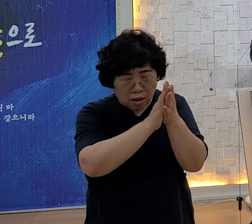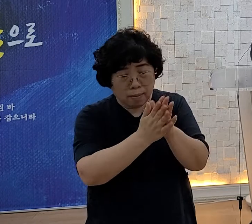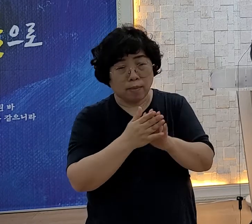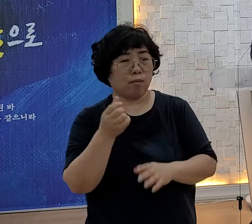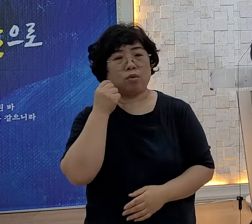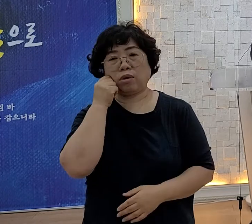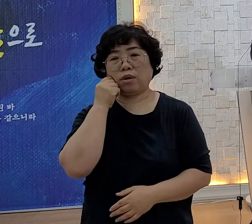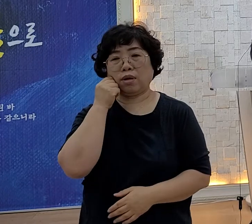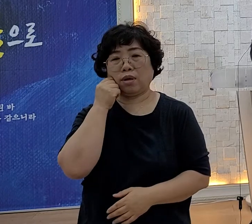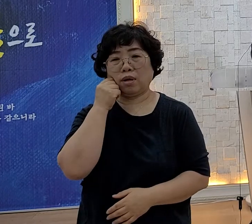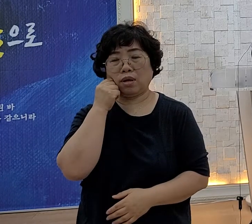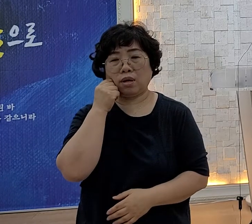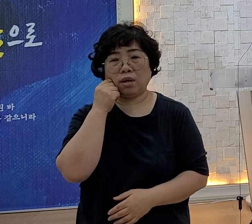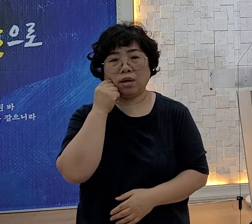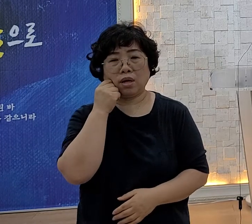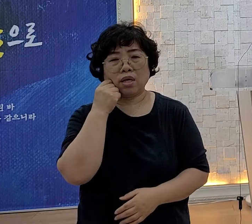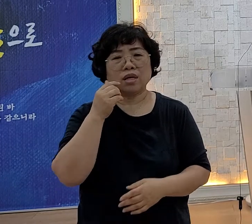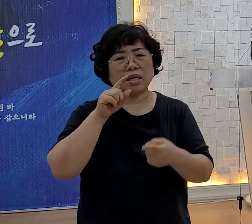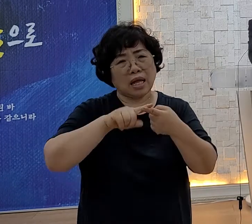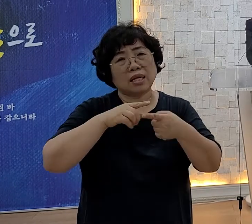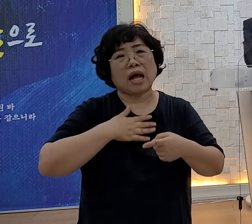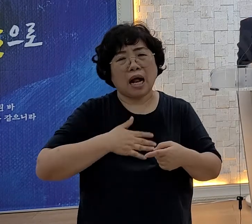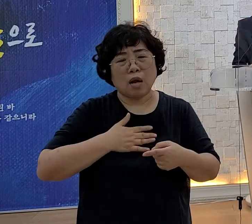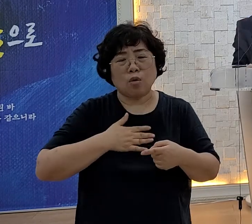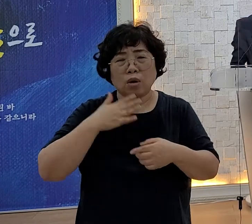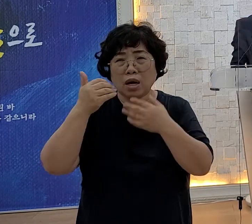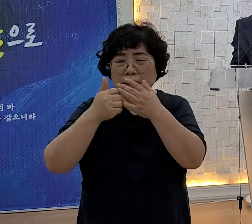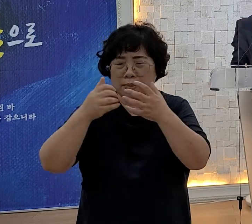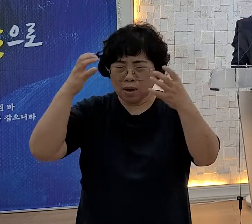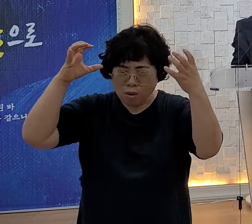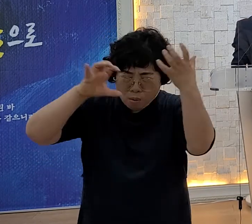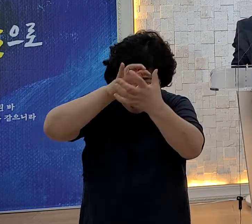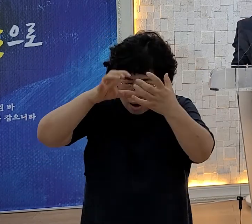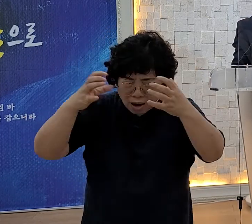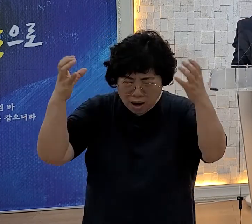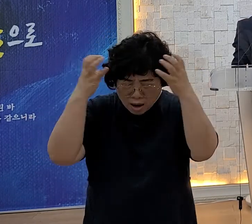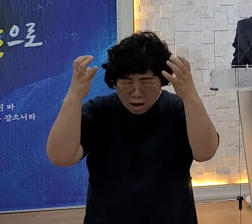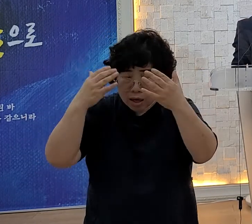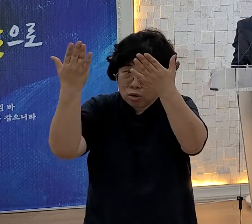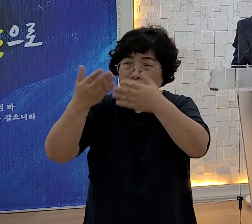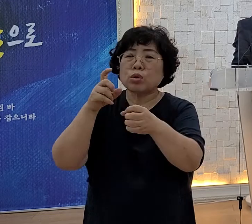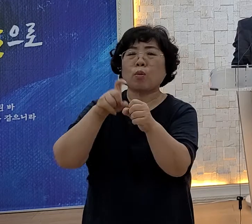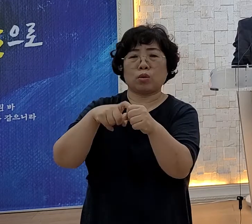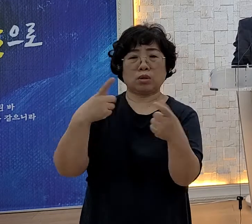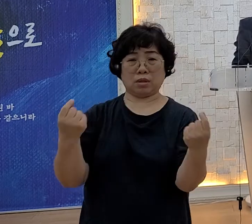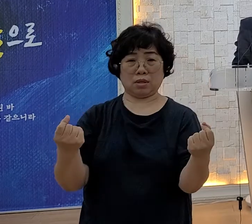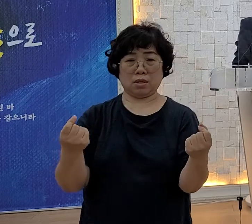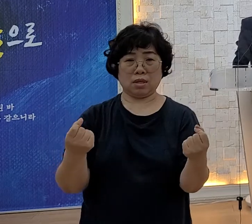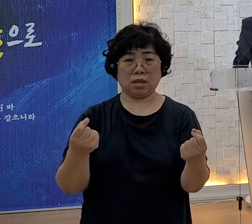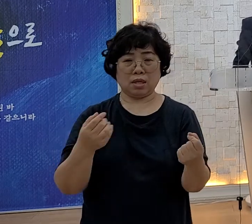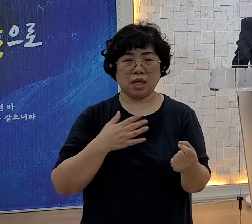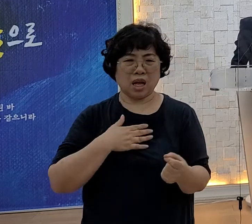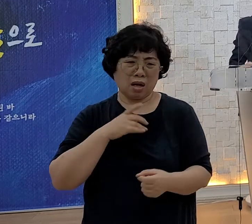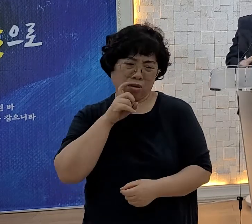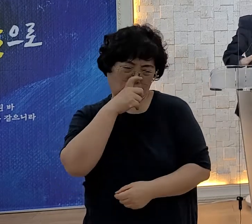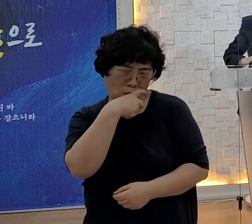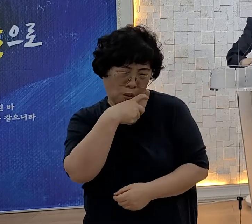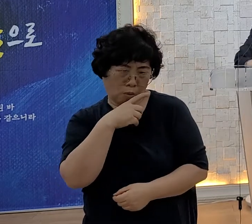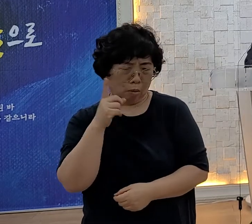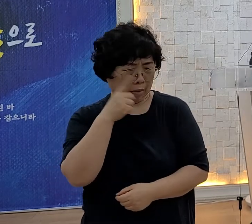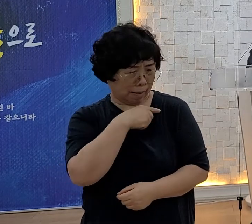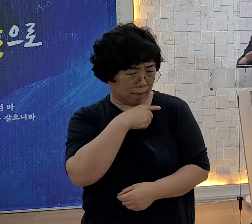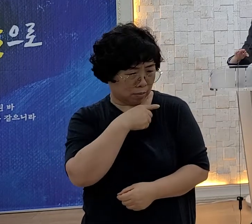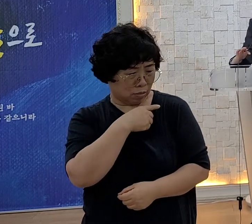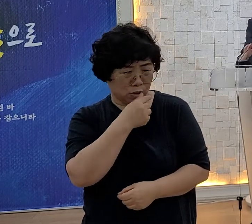같이 그런 사람, 거룩하고 흠없는 자, 내 모든 인격과 나의